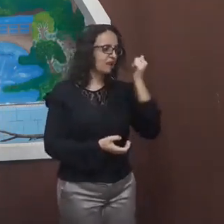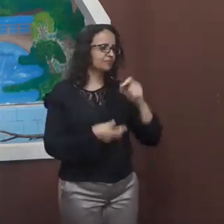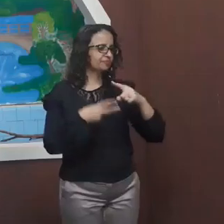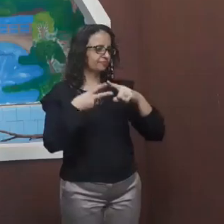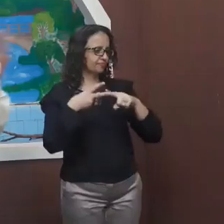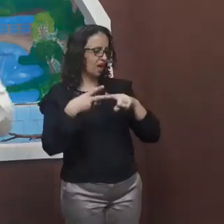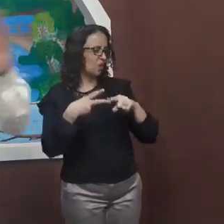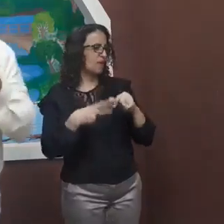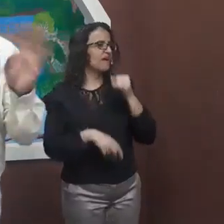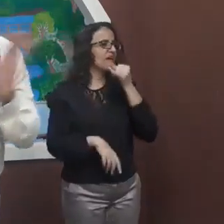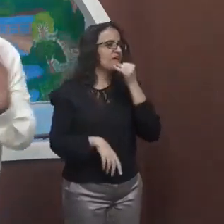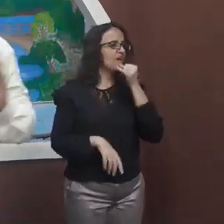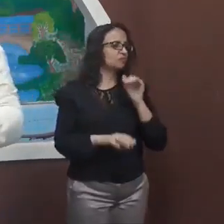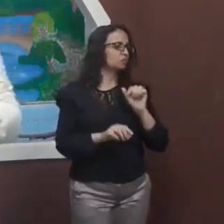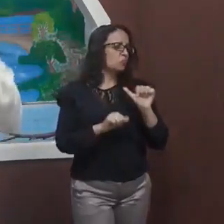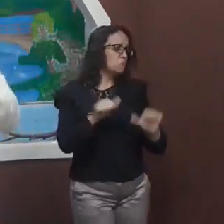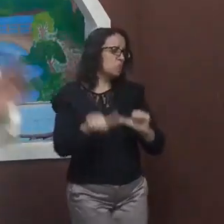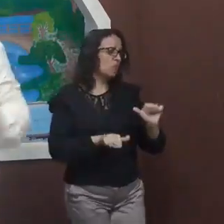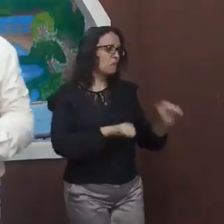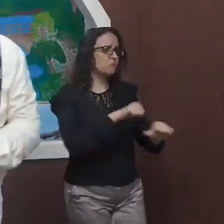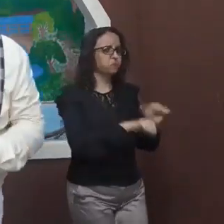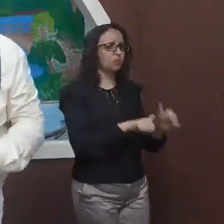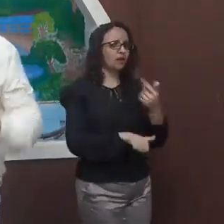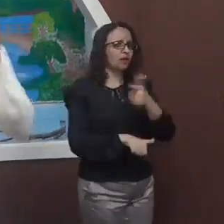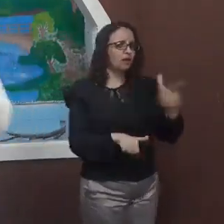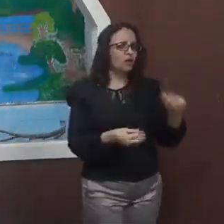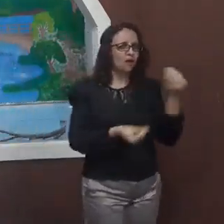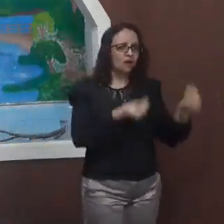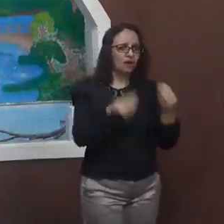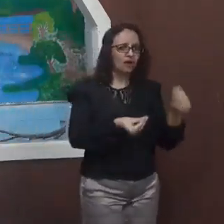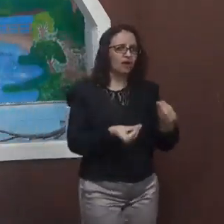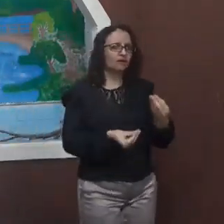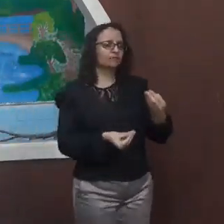Que não vai inventar? É isso aqui.